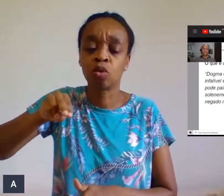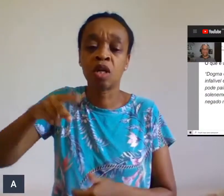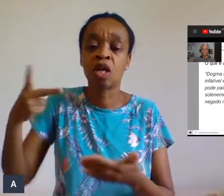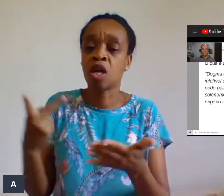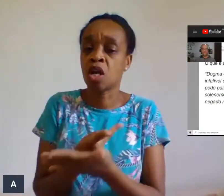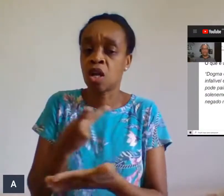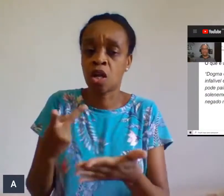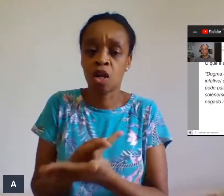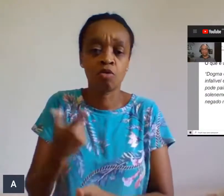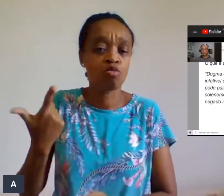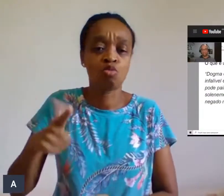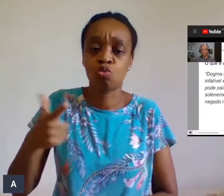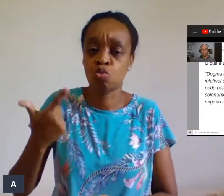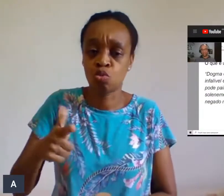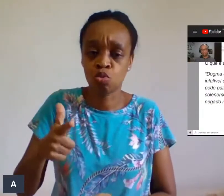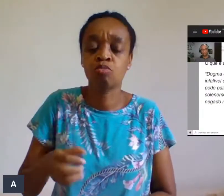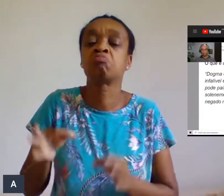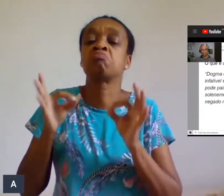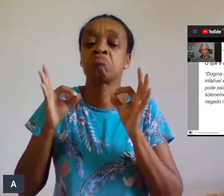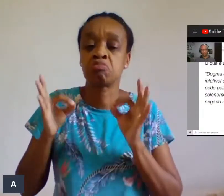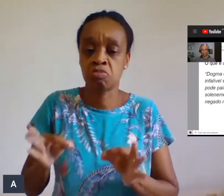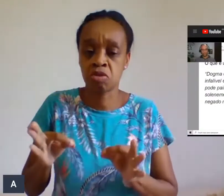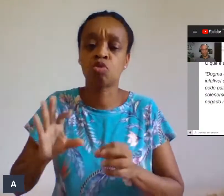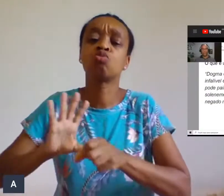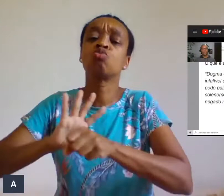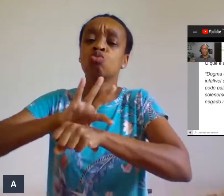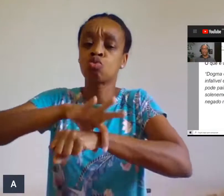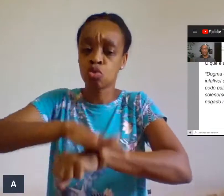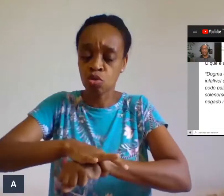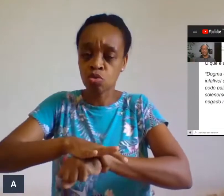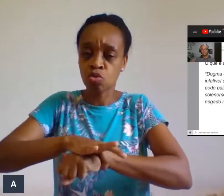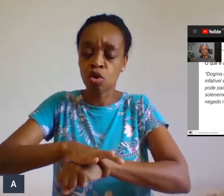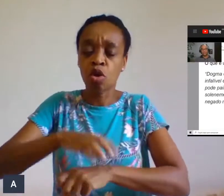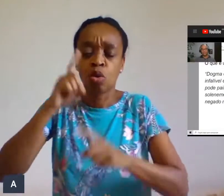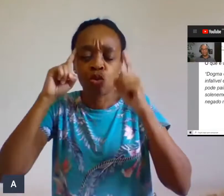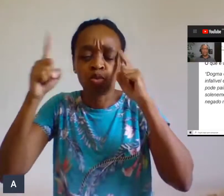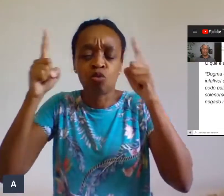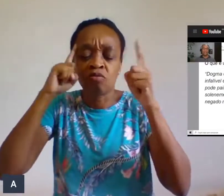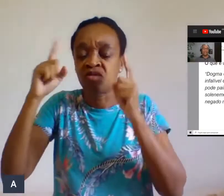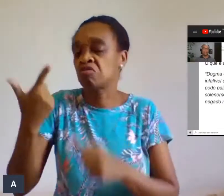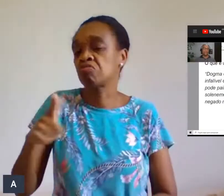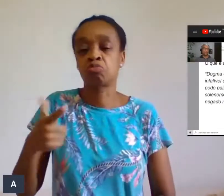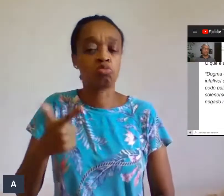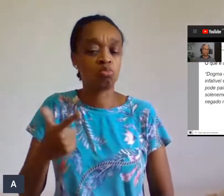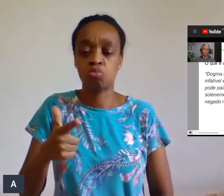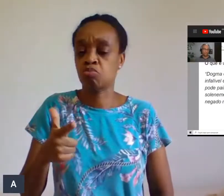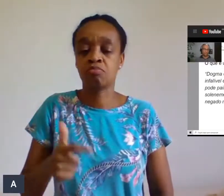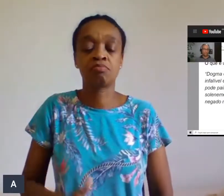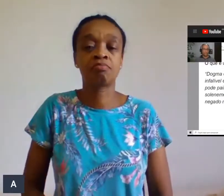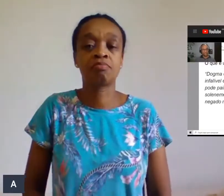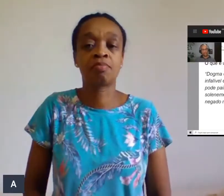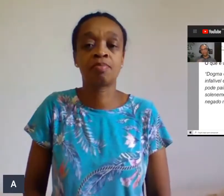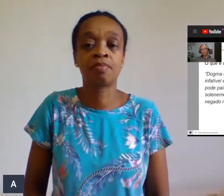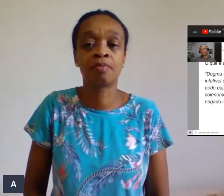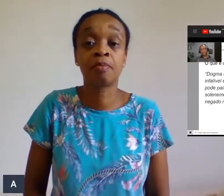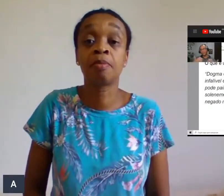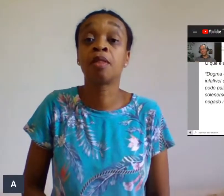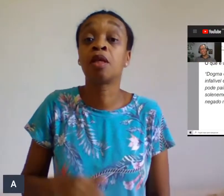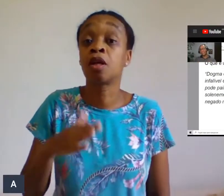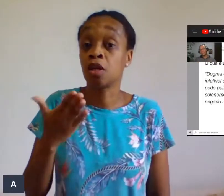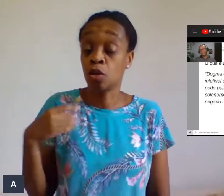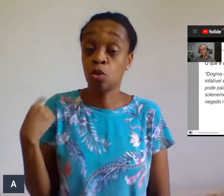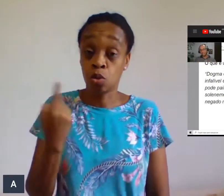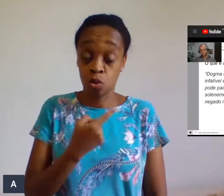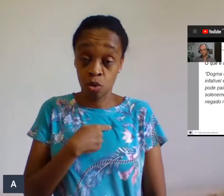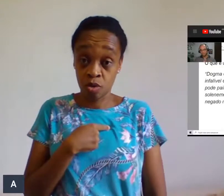infalível e absolutamente segura sobre a qual não se pode pairar nenhuma dúvida. Então o que nós vamos